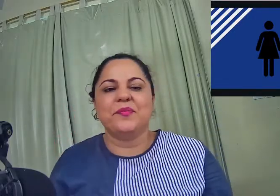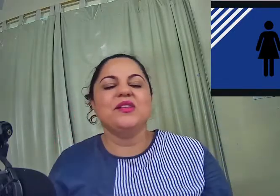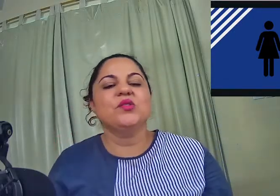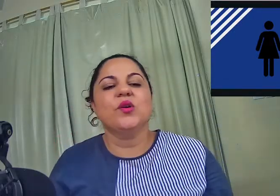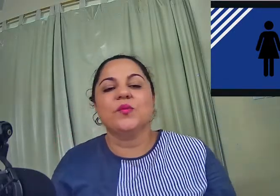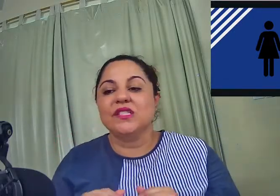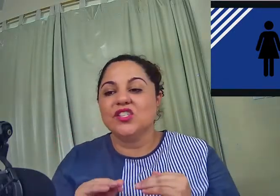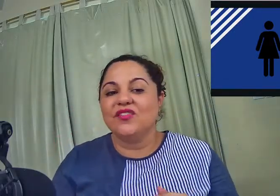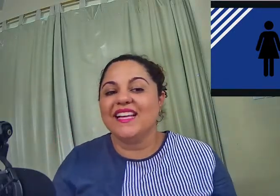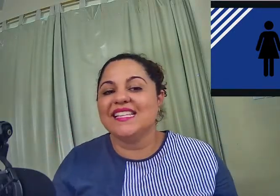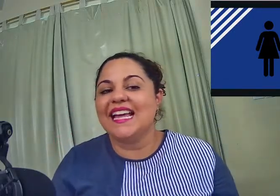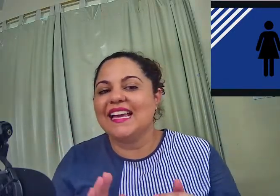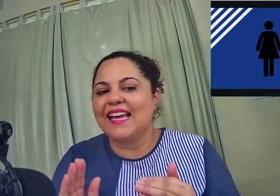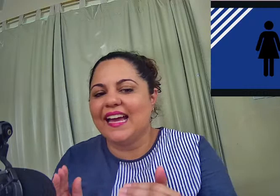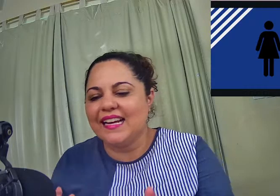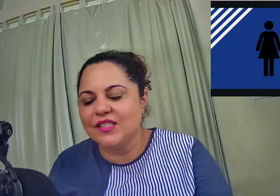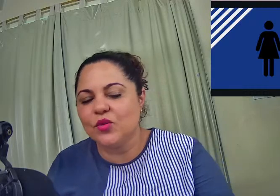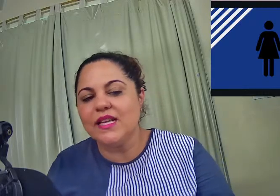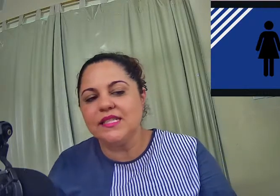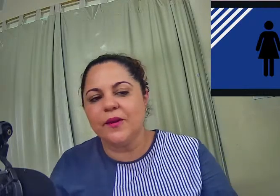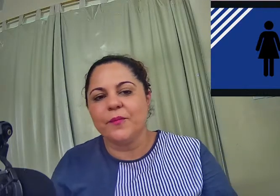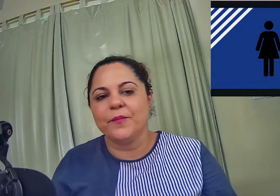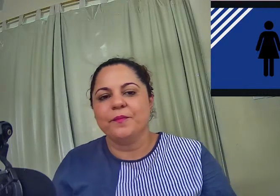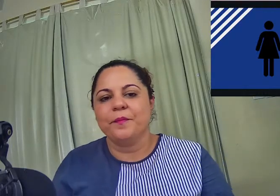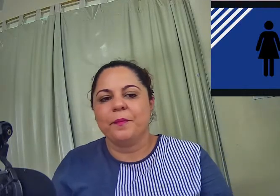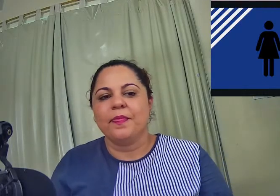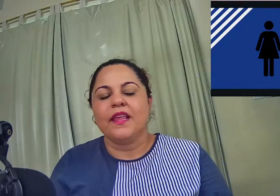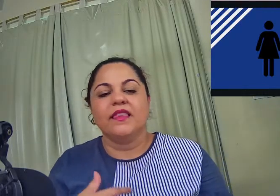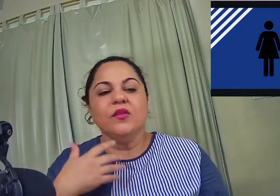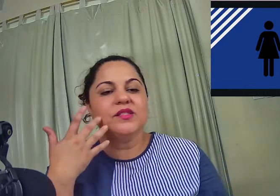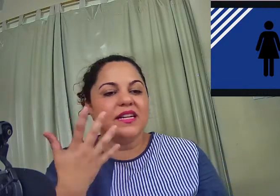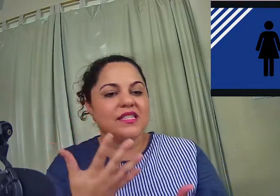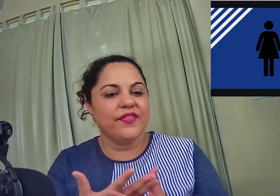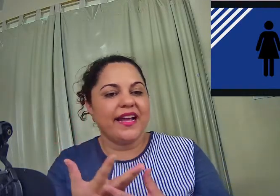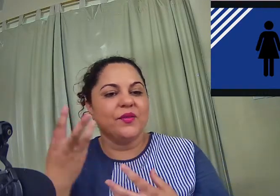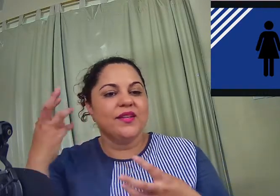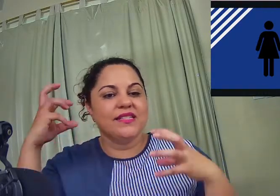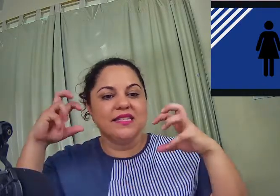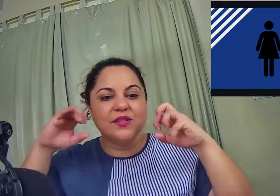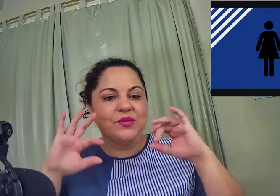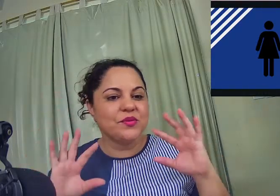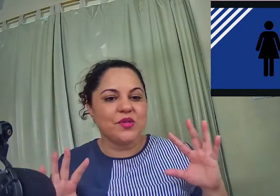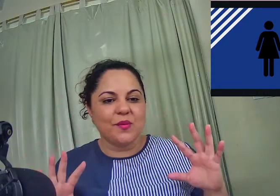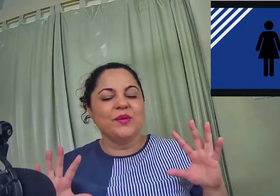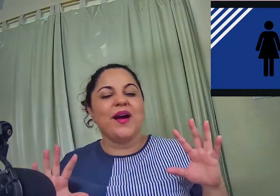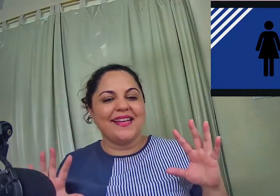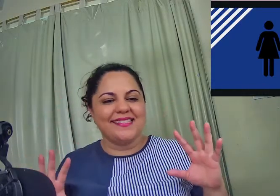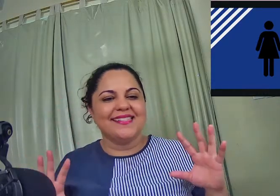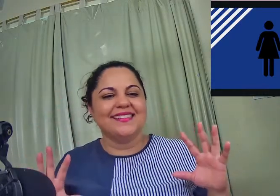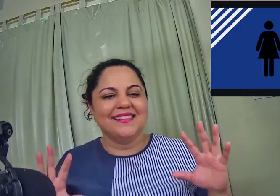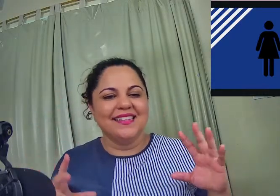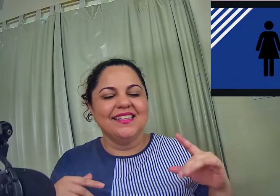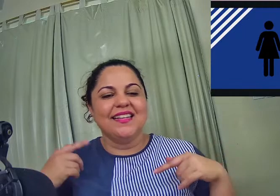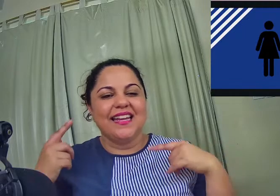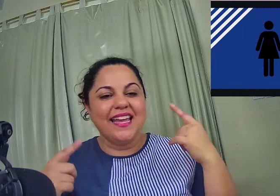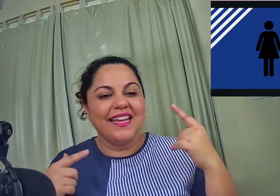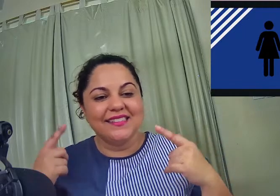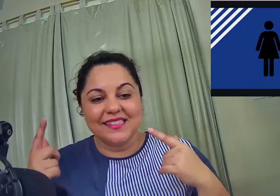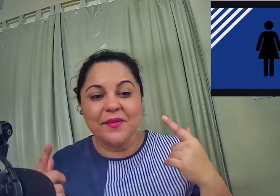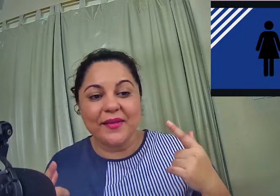pessoa, como se estivesse naquela situação. Então, os classificadores, eles não são só manuais, né? Eles também estão